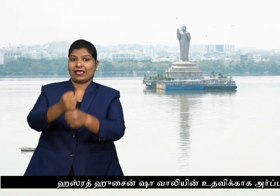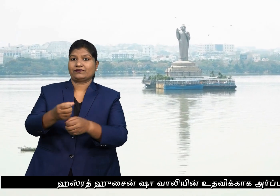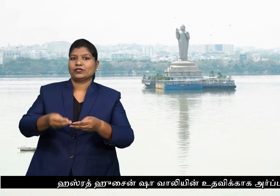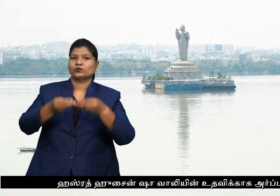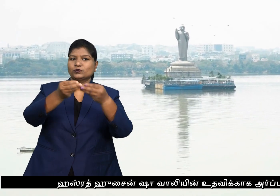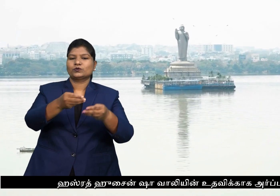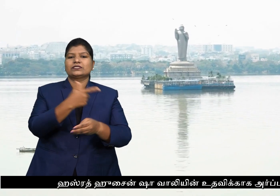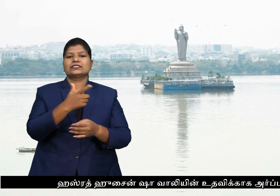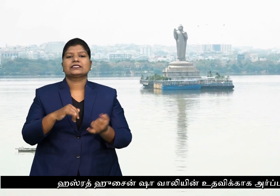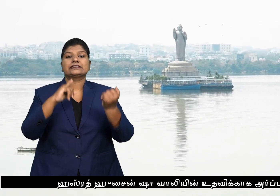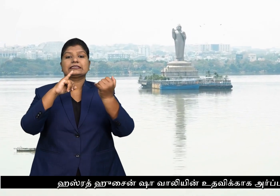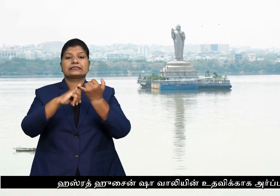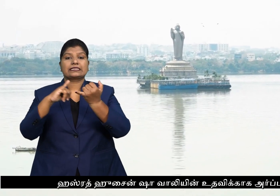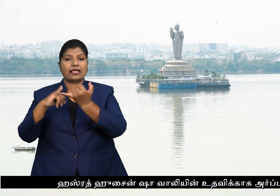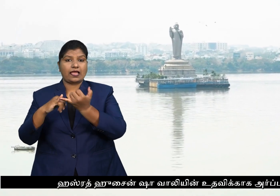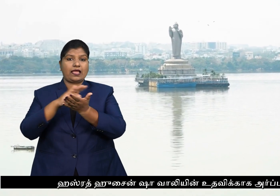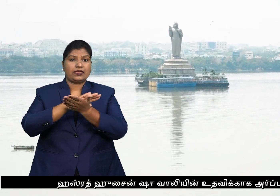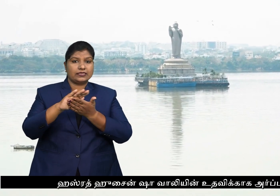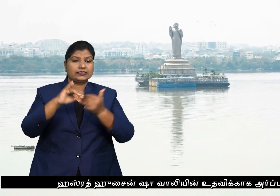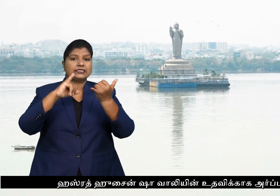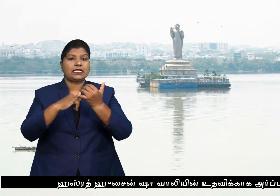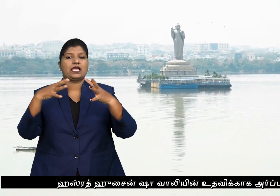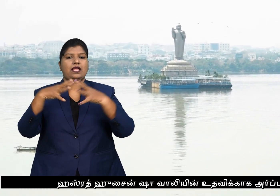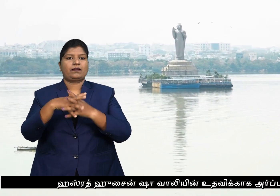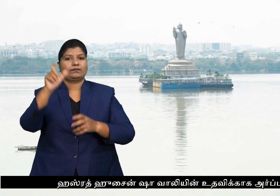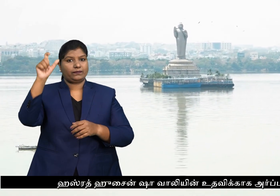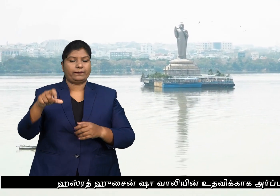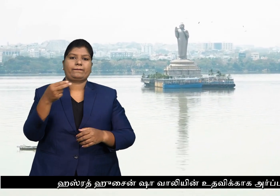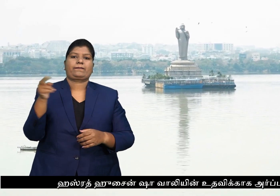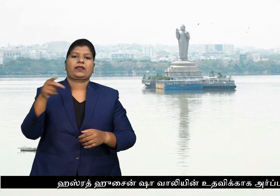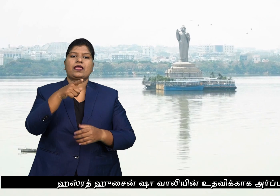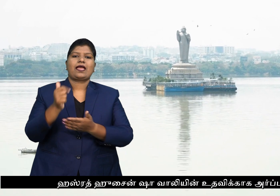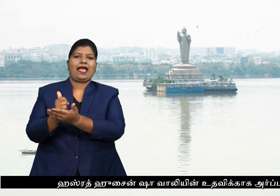ஹஷ்ரத் ஹுசைன் ஷா வாலியின் உதவிக்காக அர்ப்பணித்தனர்.